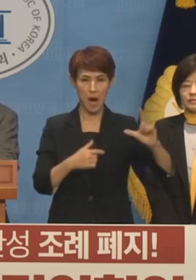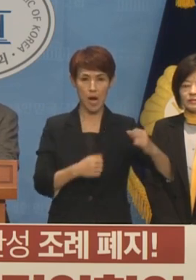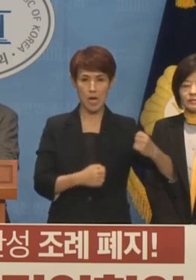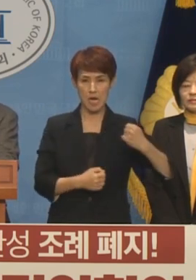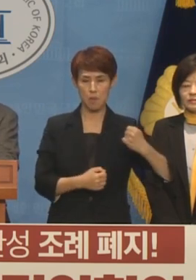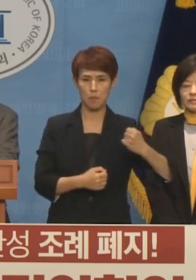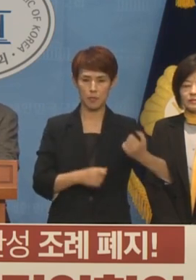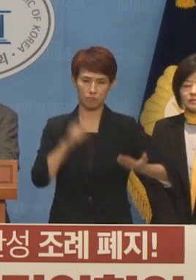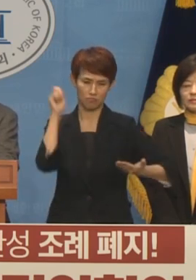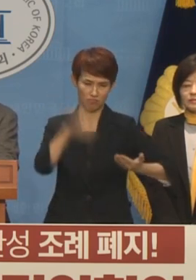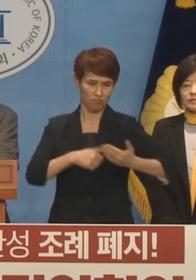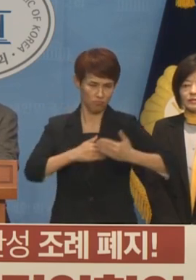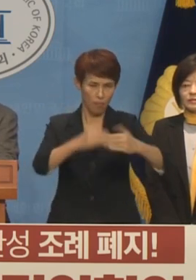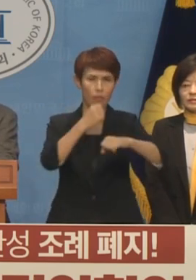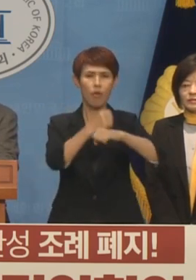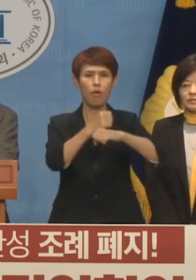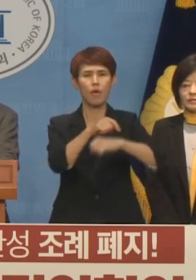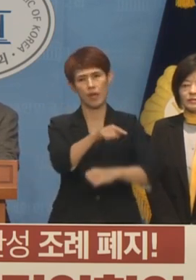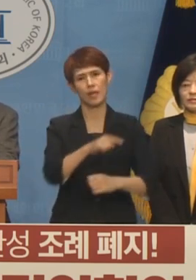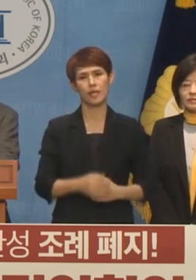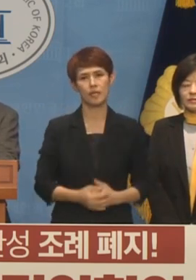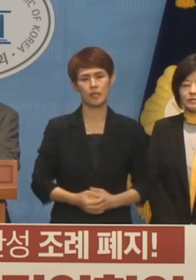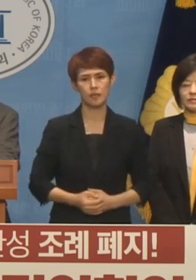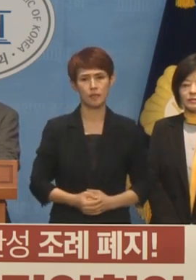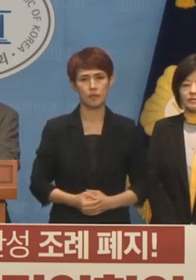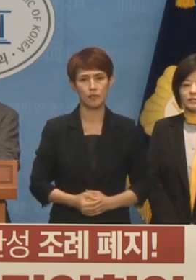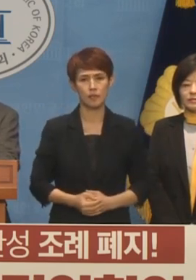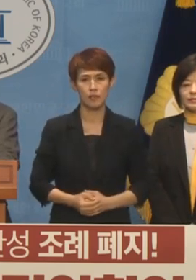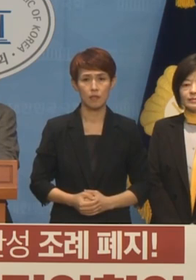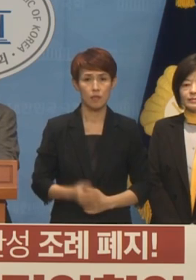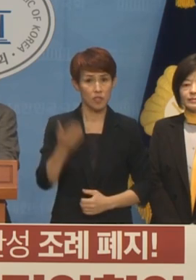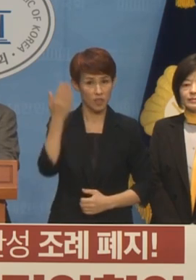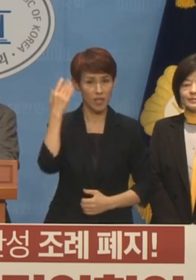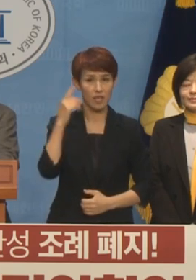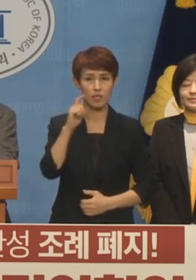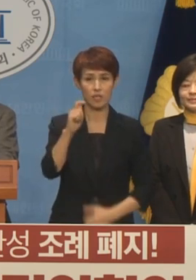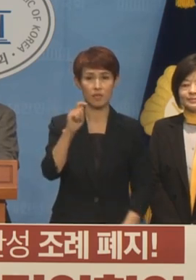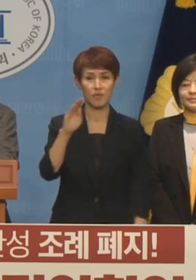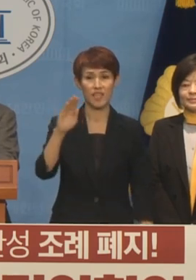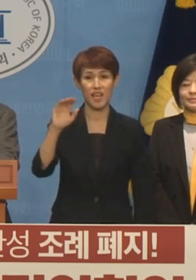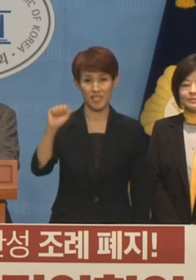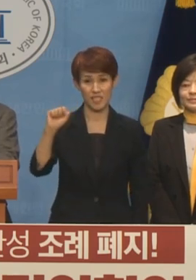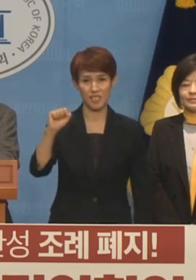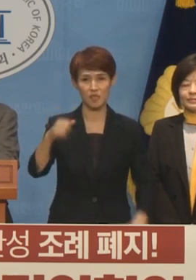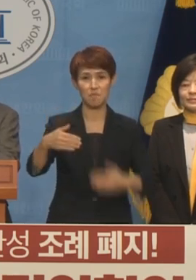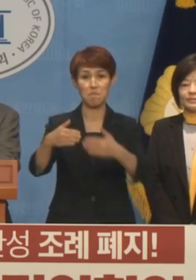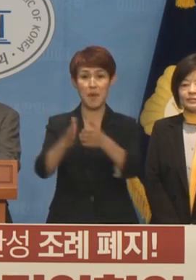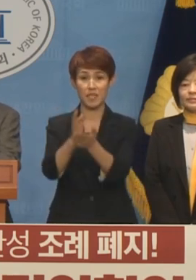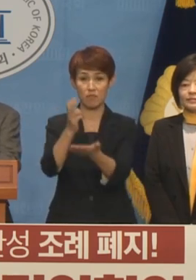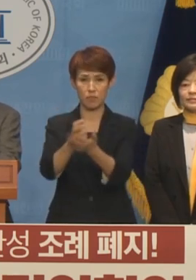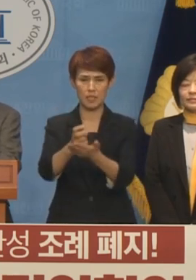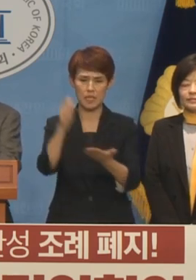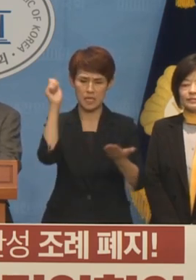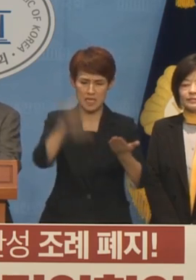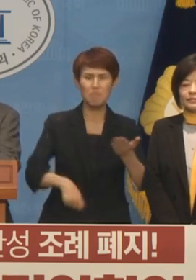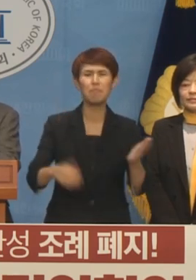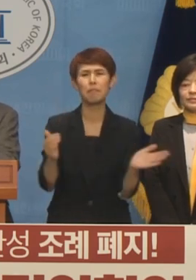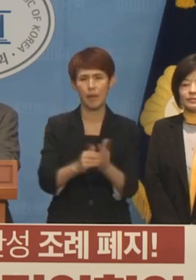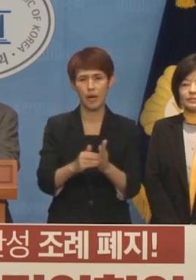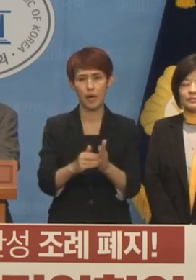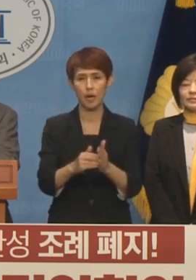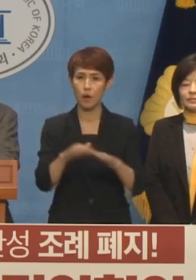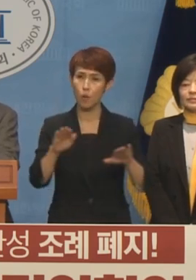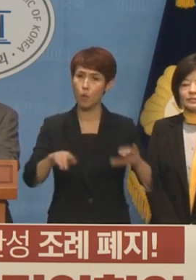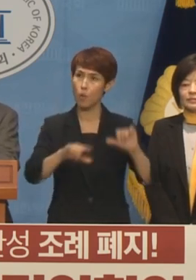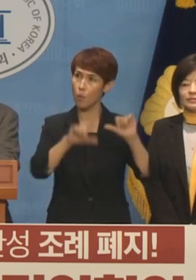통과를 강행 처리를 하고 있습니다. 아시다시피 그전에는 TBS 폐지 조례도 통과가 된 바 있고 올해 5월